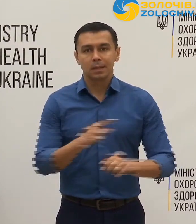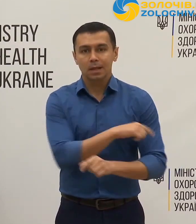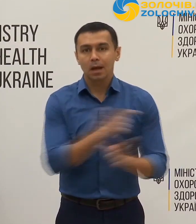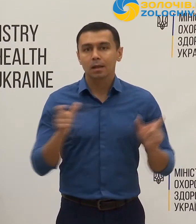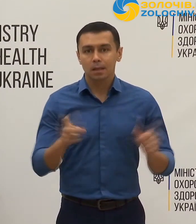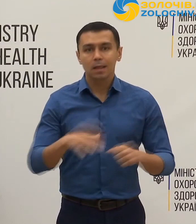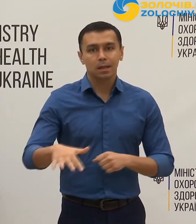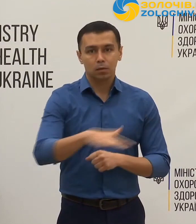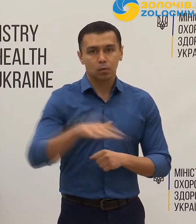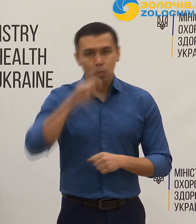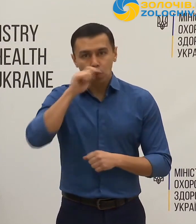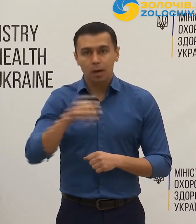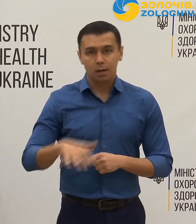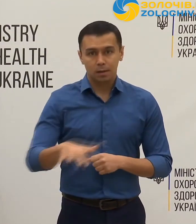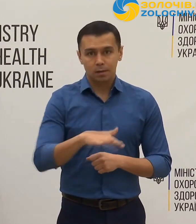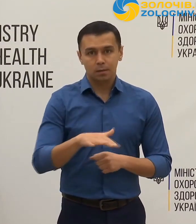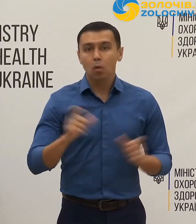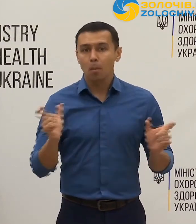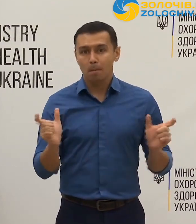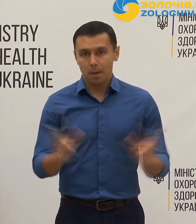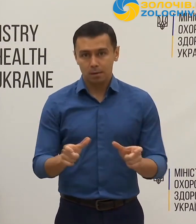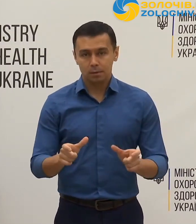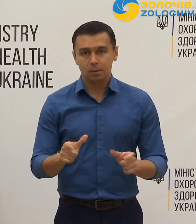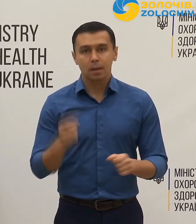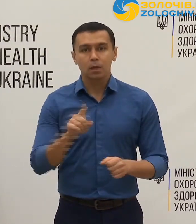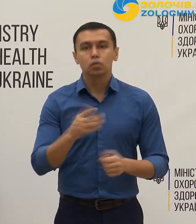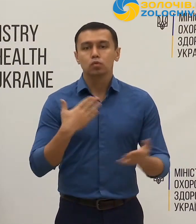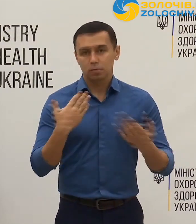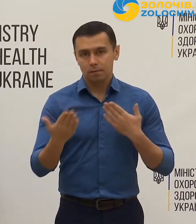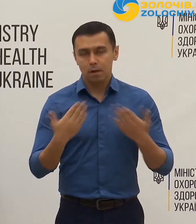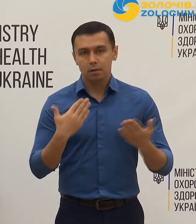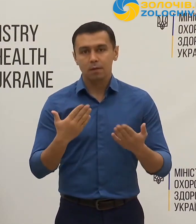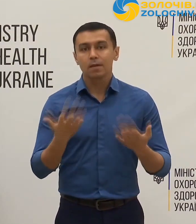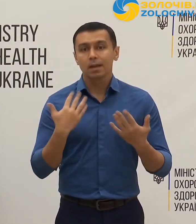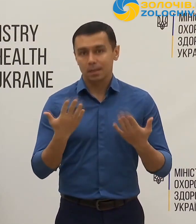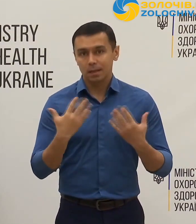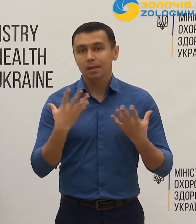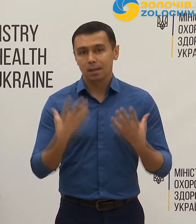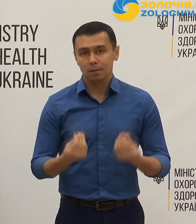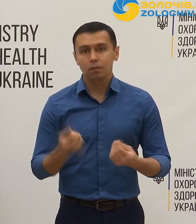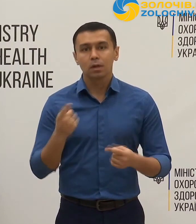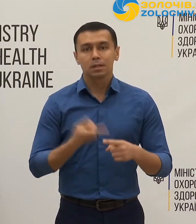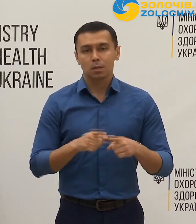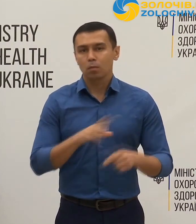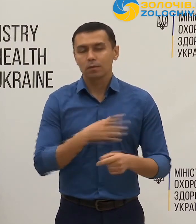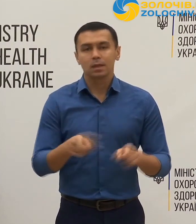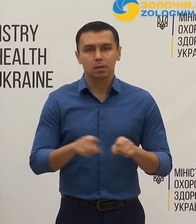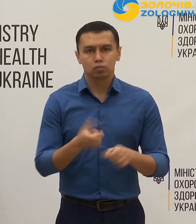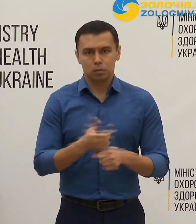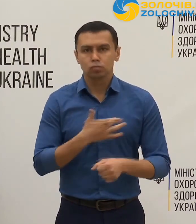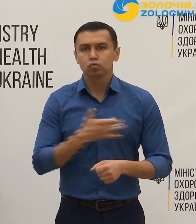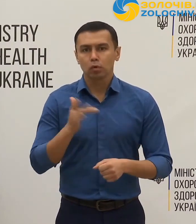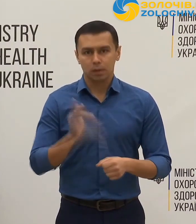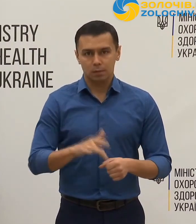карантину на території країни, певні обмеження. А те, що стосувалось вихідних, то це був такий достатньо